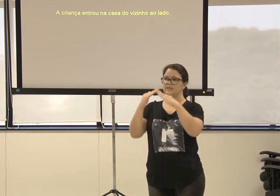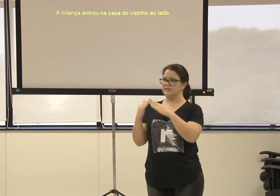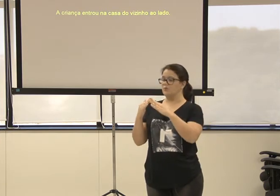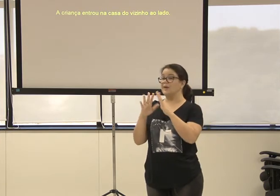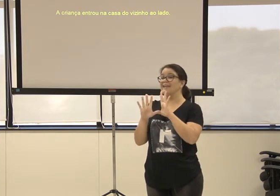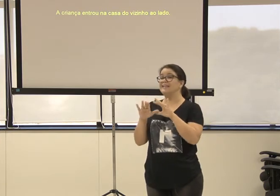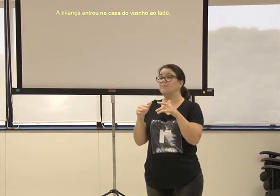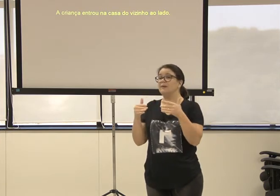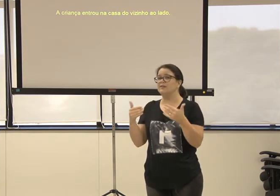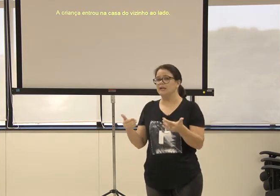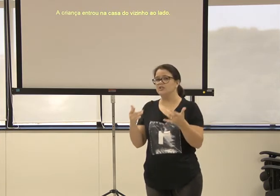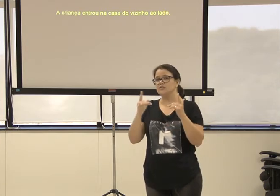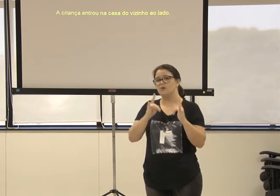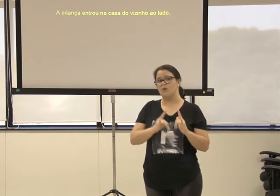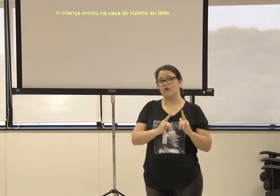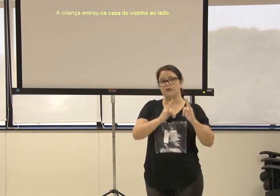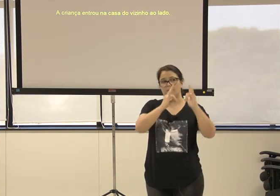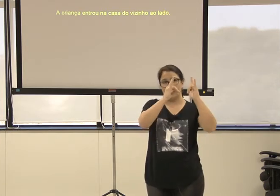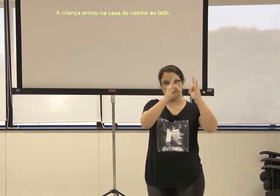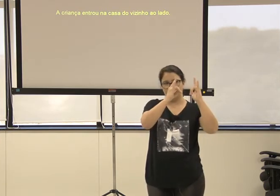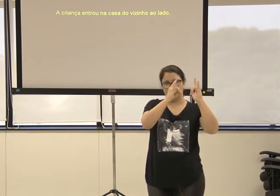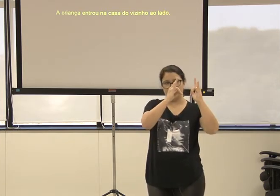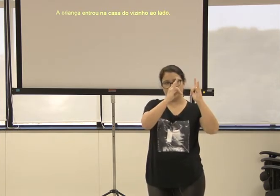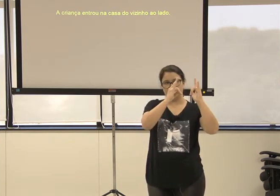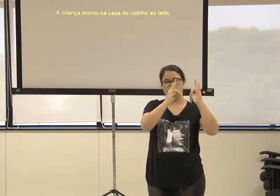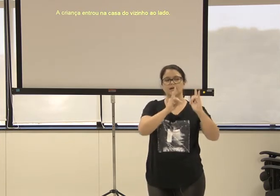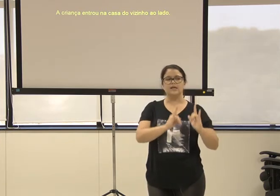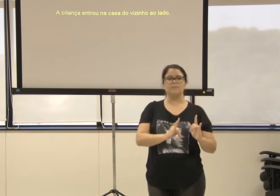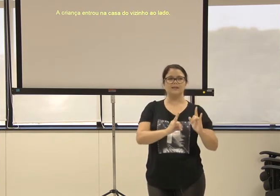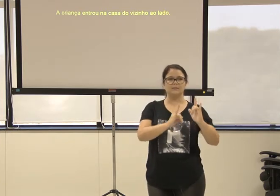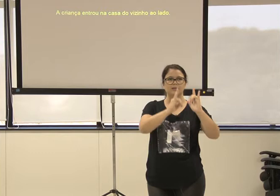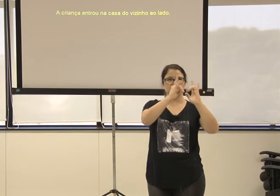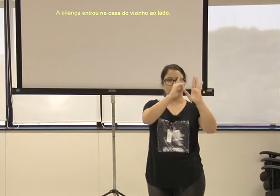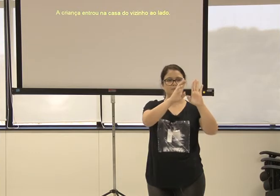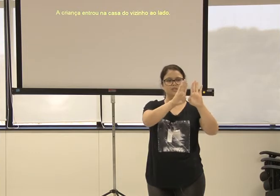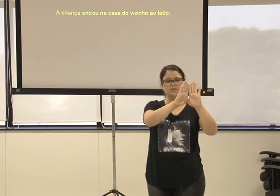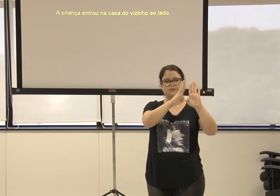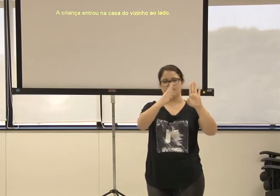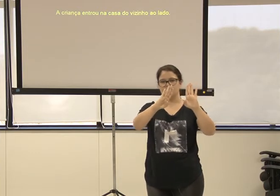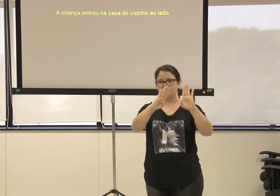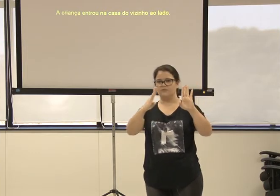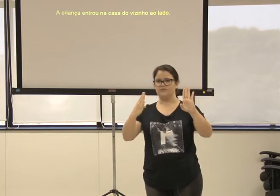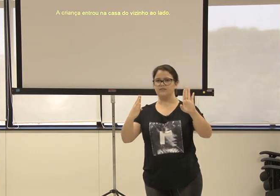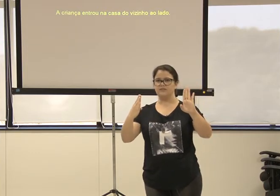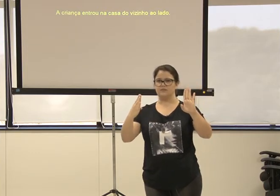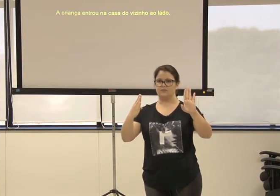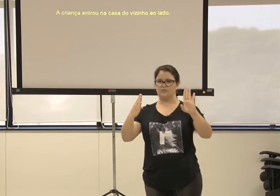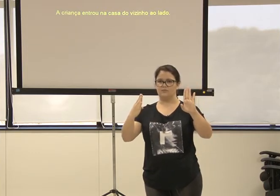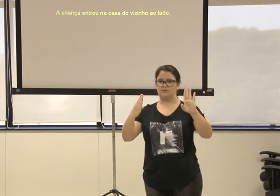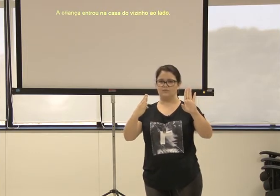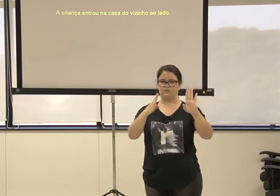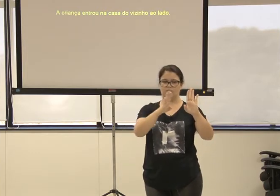Vizinho. Independente se eu moro em apartamento. Em apartamento, geralmente, eles fazem vizinho.